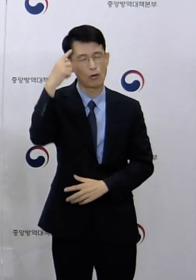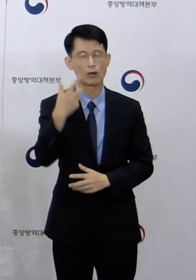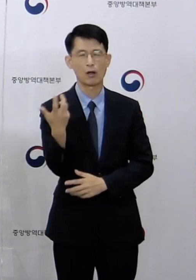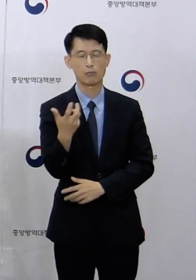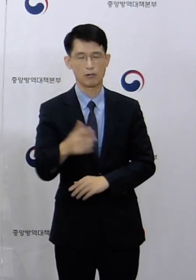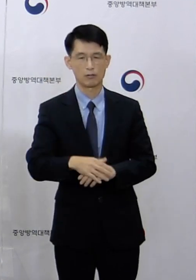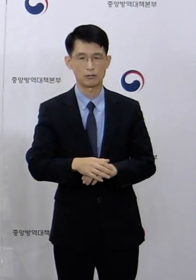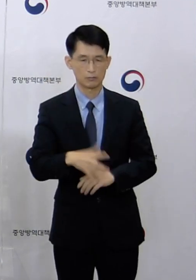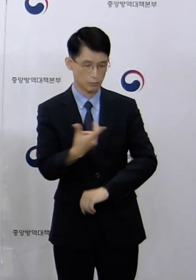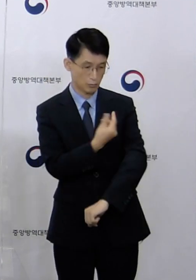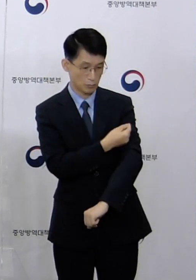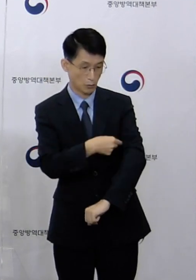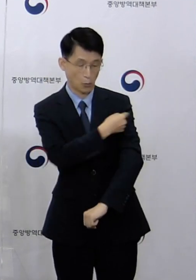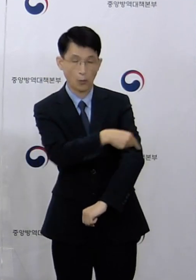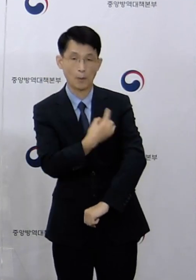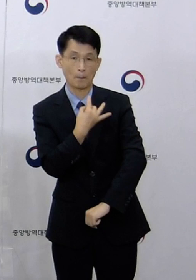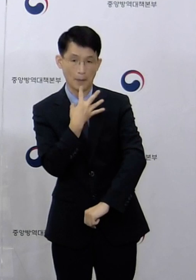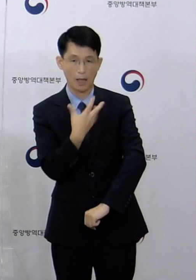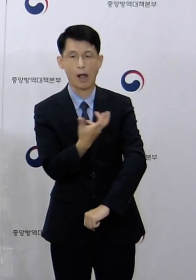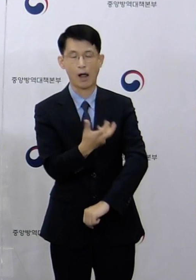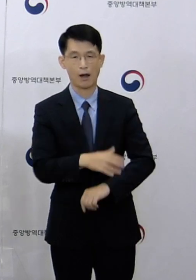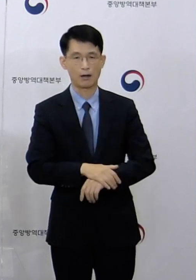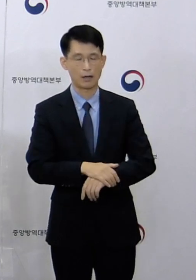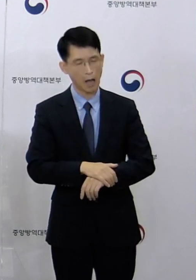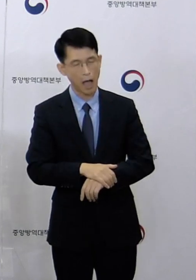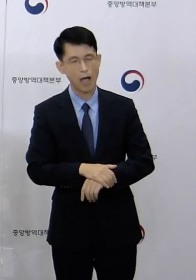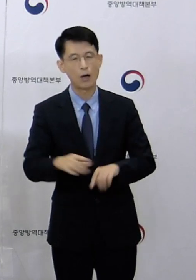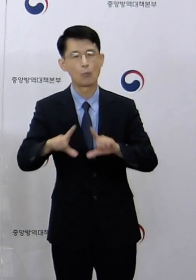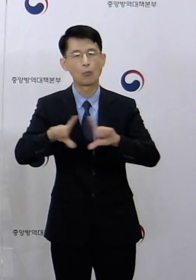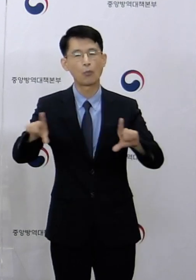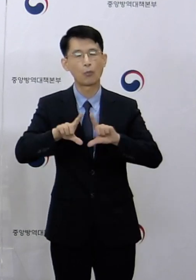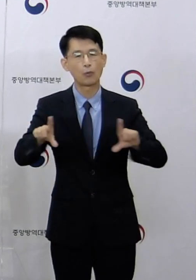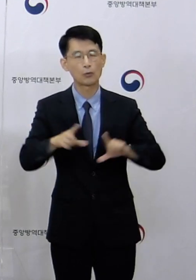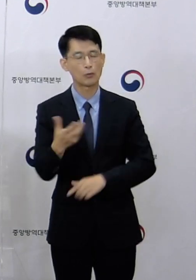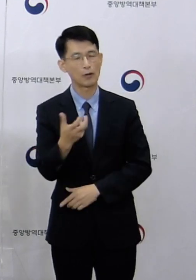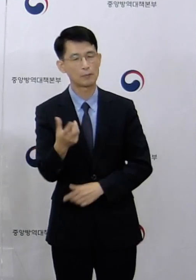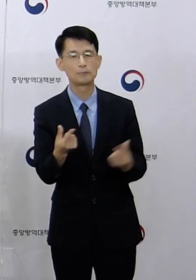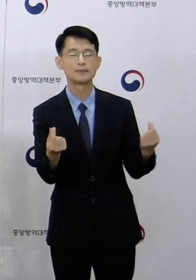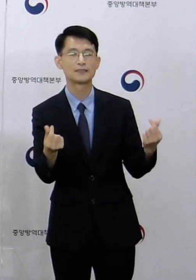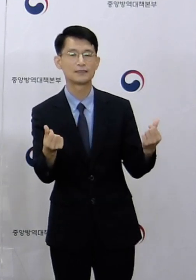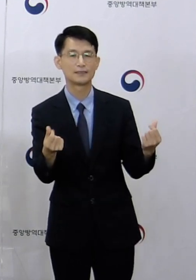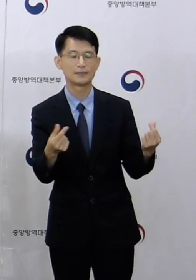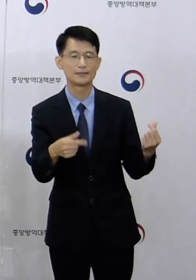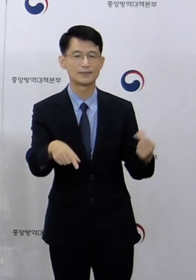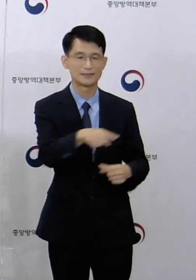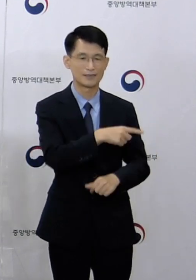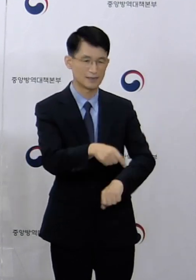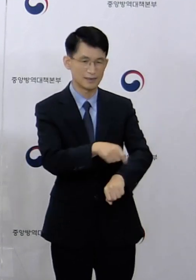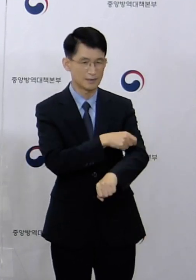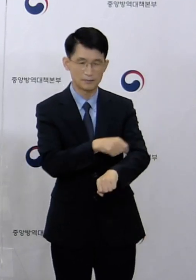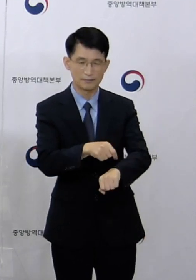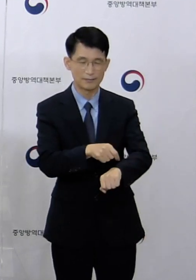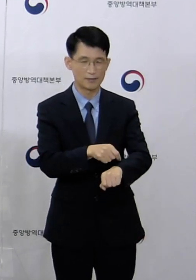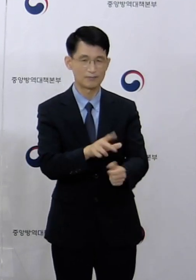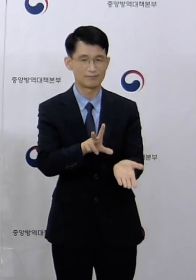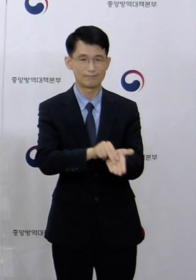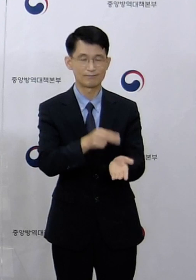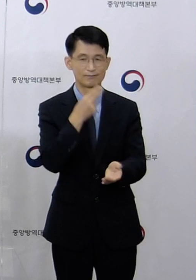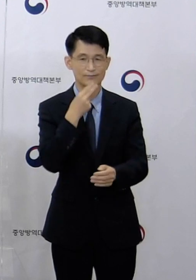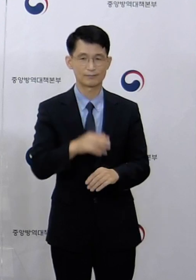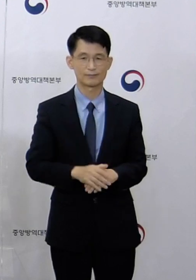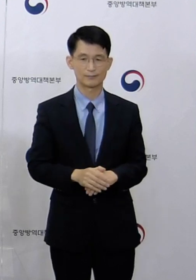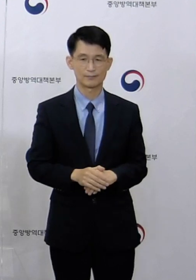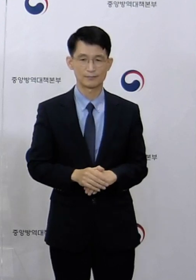접종 부위 통증 등 접종 후 흔히 발생 가능한 경미한 증상이었습니다.